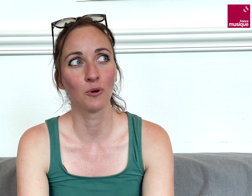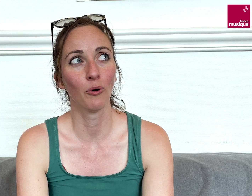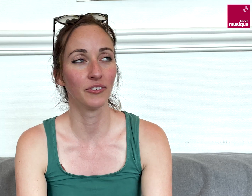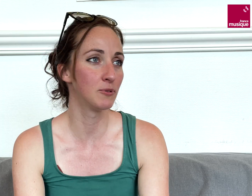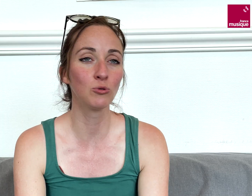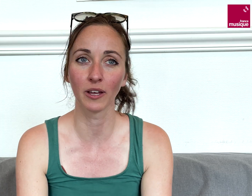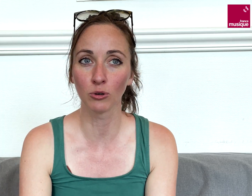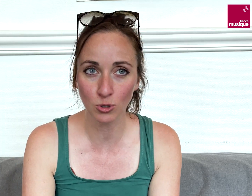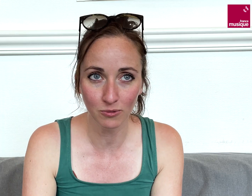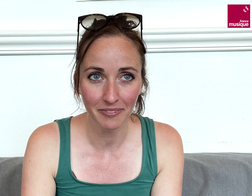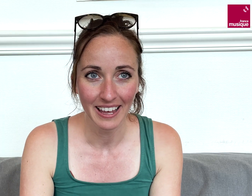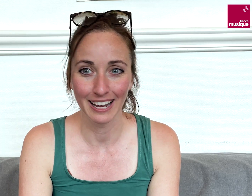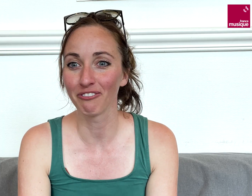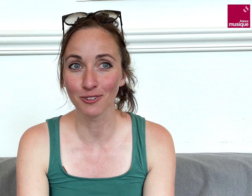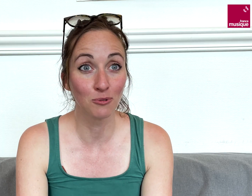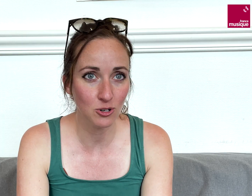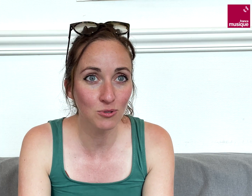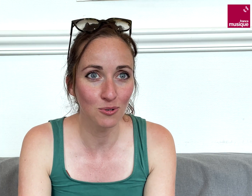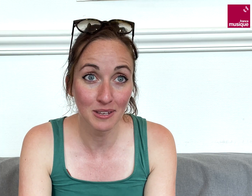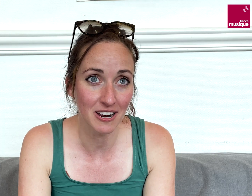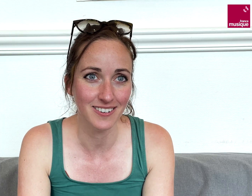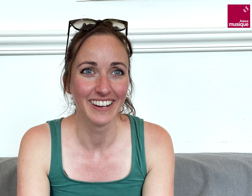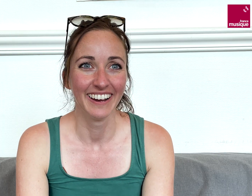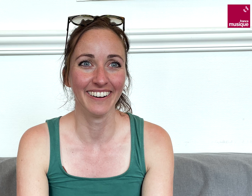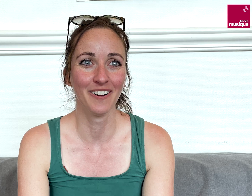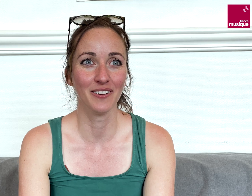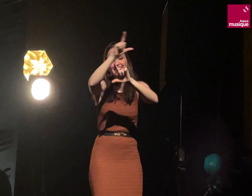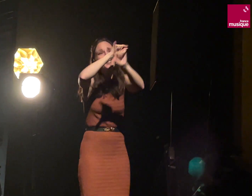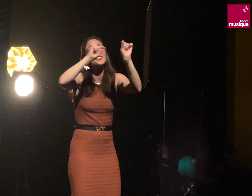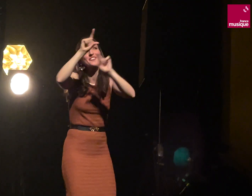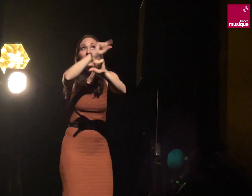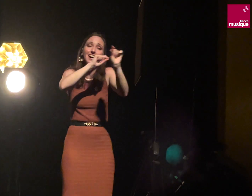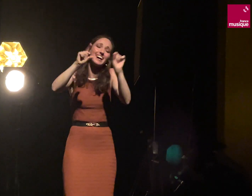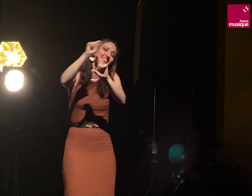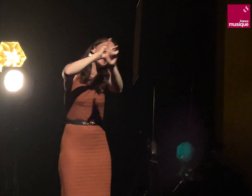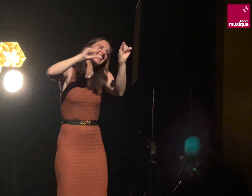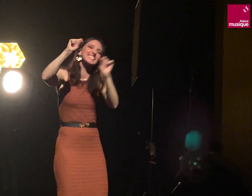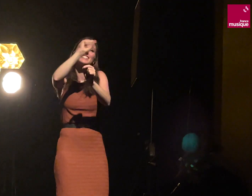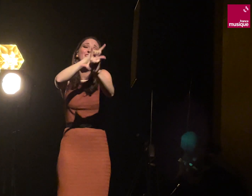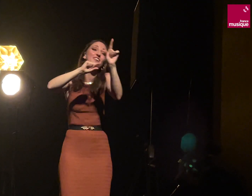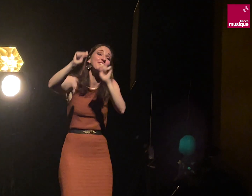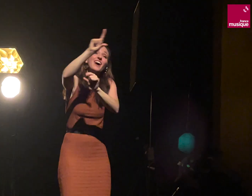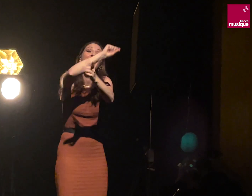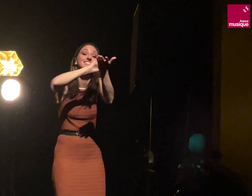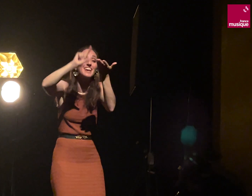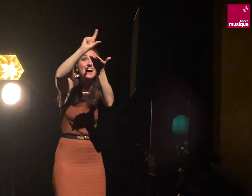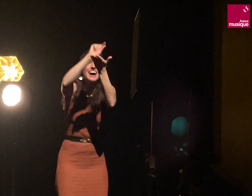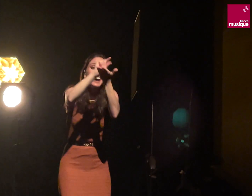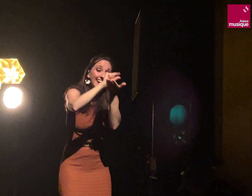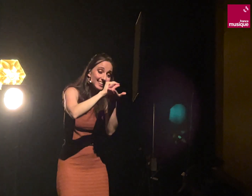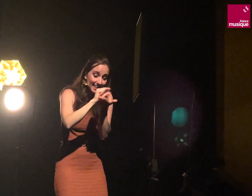d'habitude on n'a que le son et là en fait on nous rajoute une image. Il y a vraiment cet aspect visuel qui va compléter la chanson et